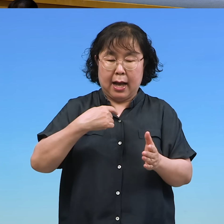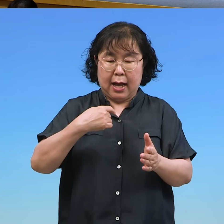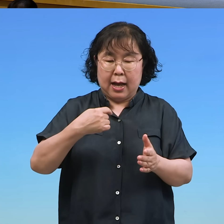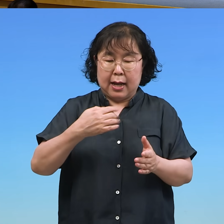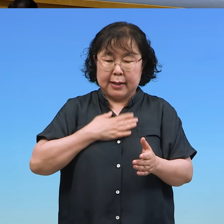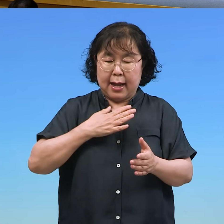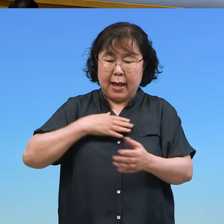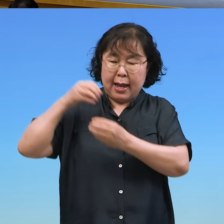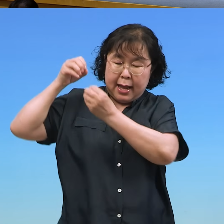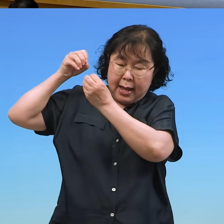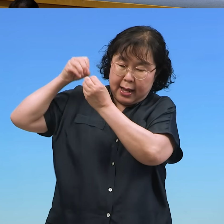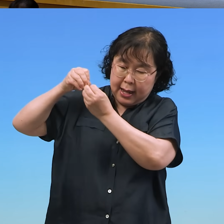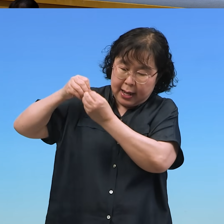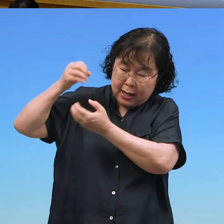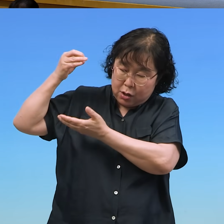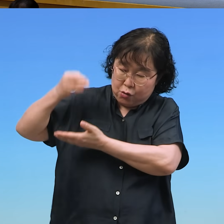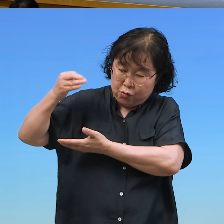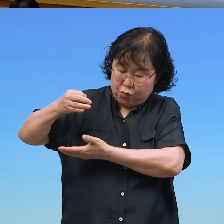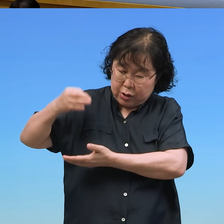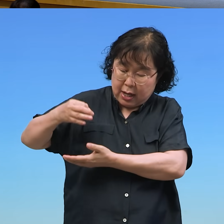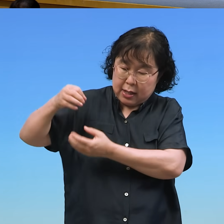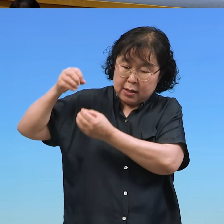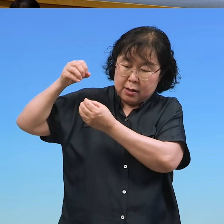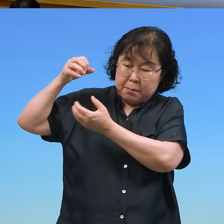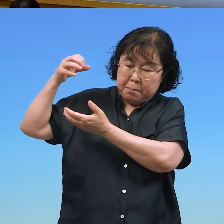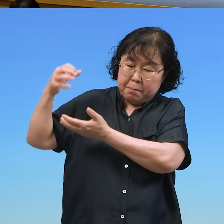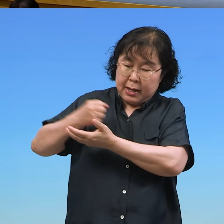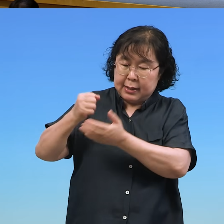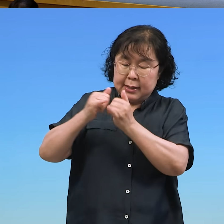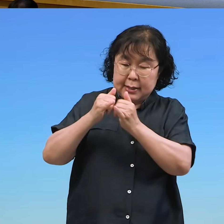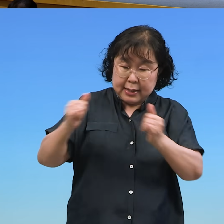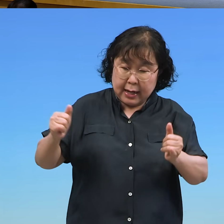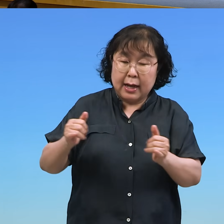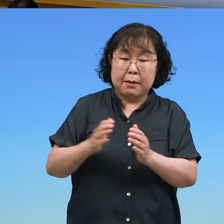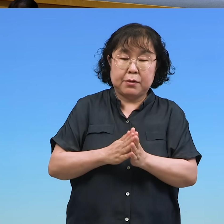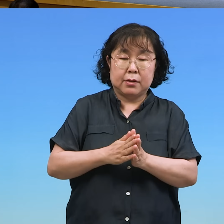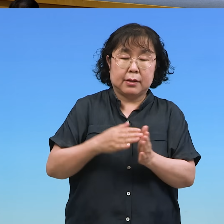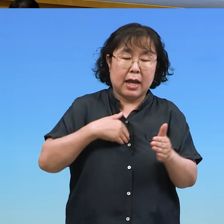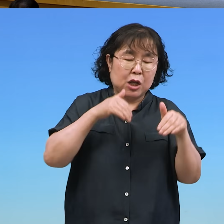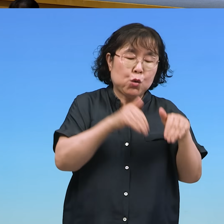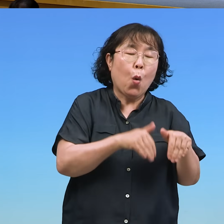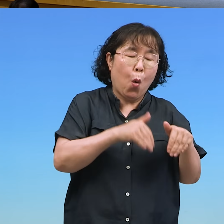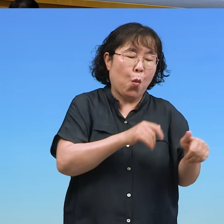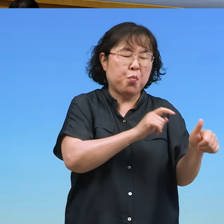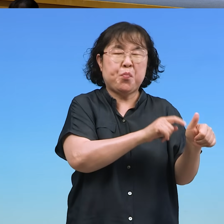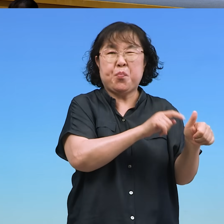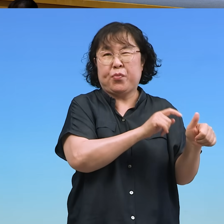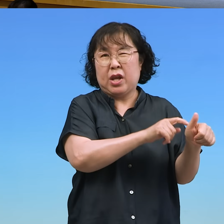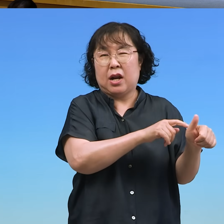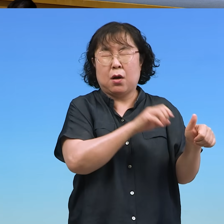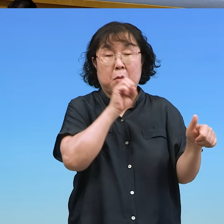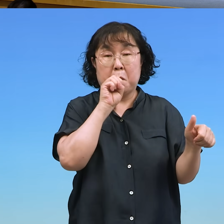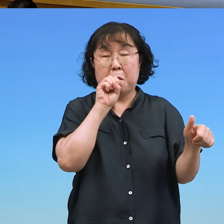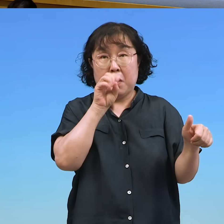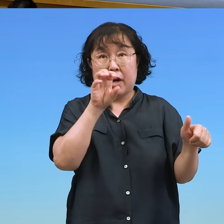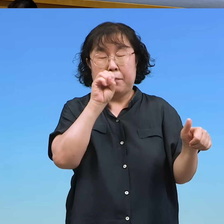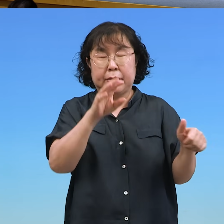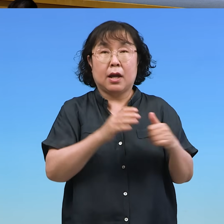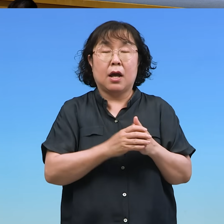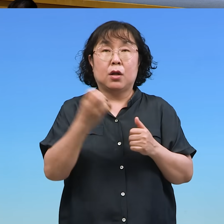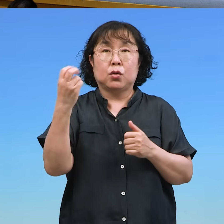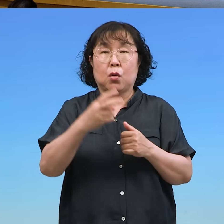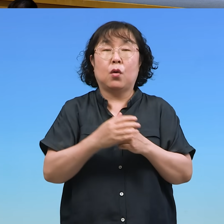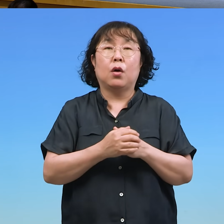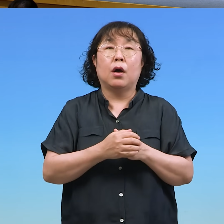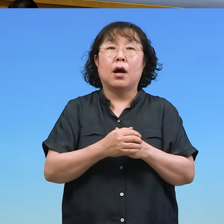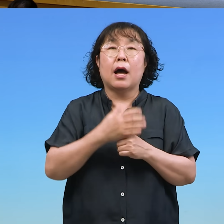나의 상속자는 이 다메섹 사람 엘리에셀이니이다. 그 엉뚱한 소리 하고 있는 거예요. 그